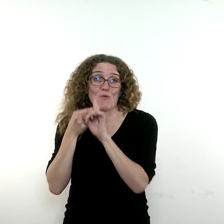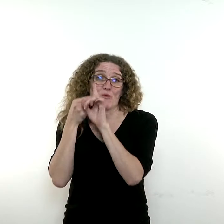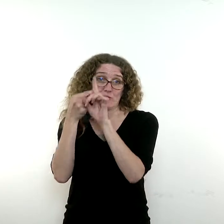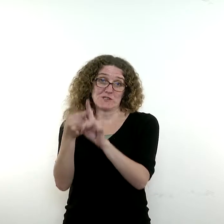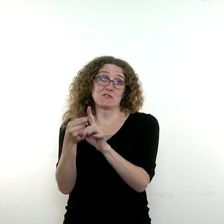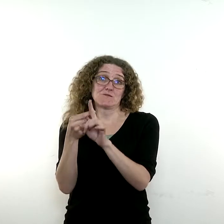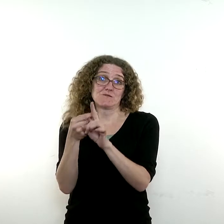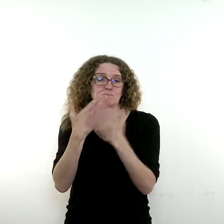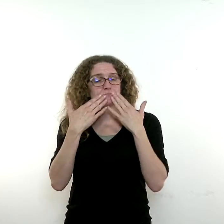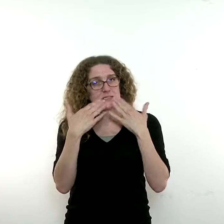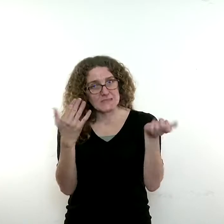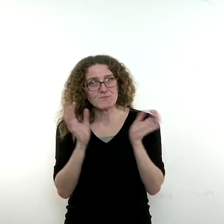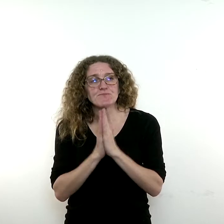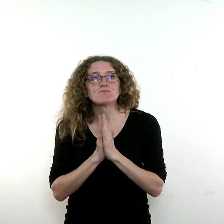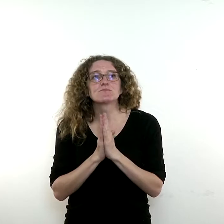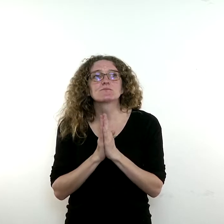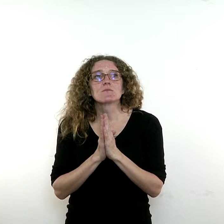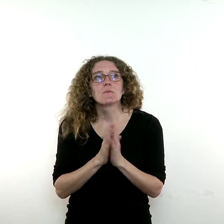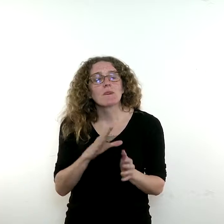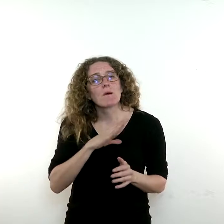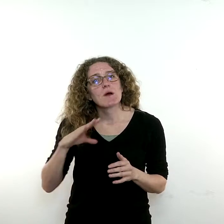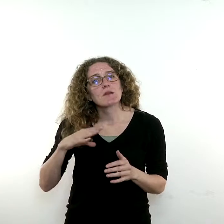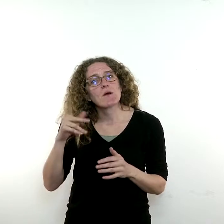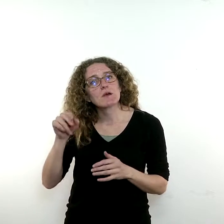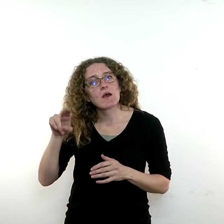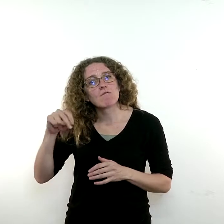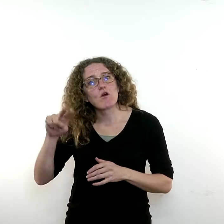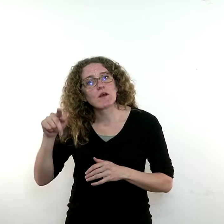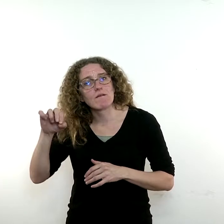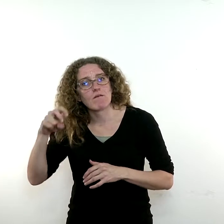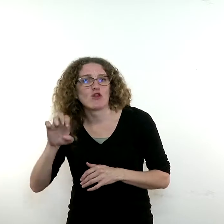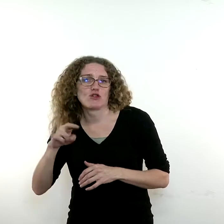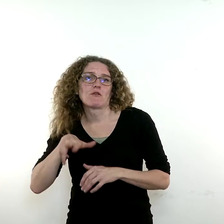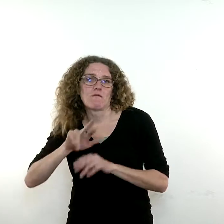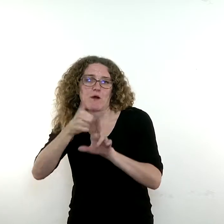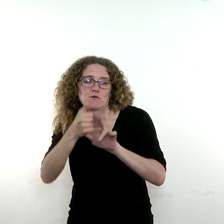conflit. En vous remerciant. Madame Kerat-Gevel va vous répondre.